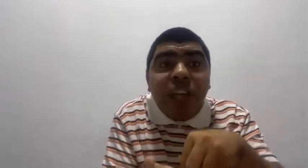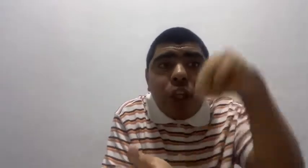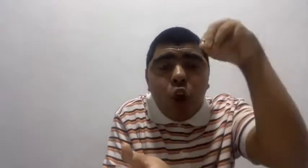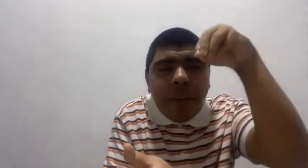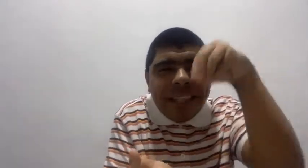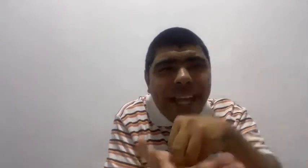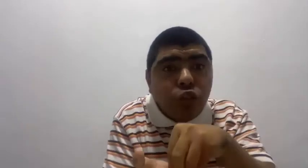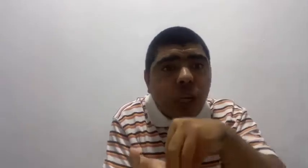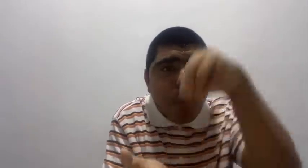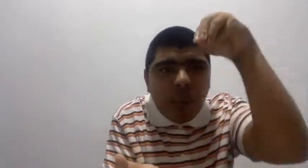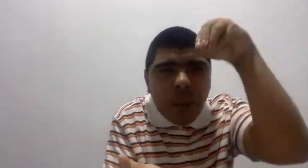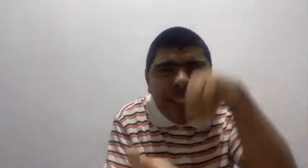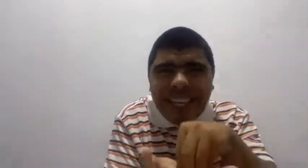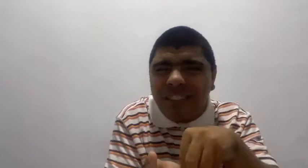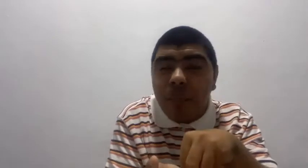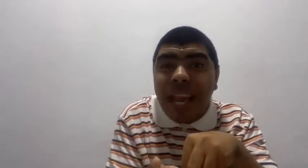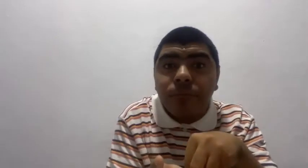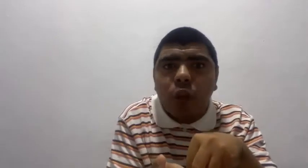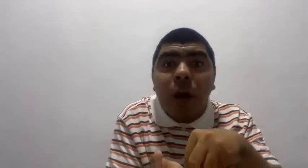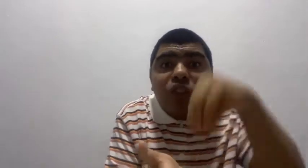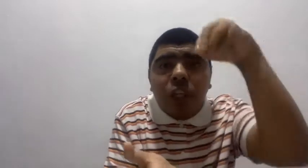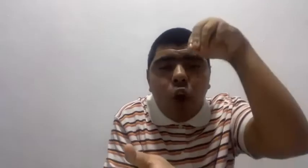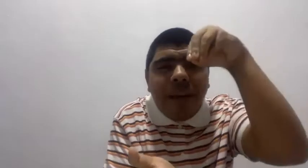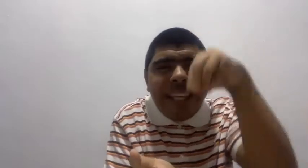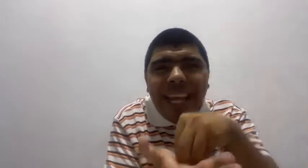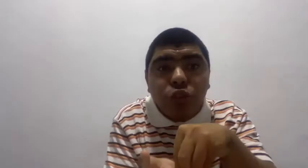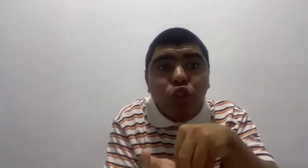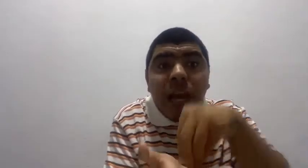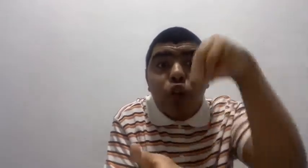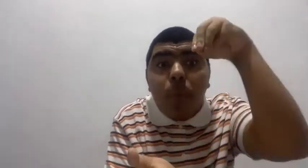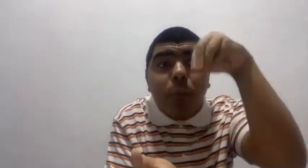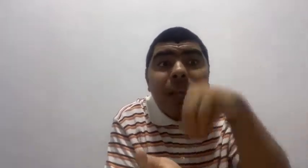sin obediencia no puede haber crecimiento, sin obediencia no puede